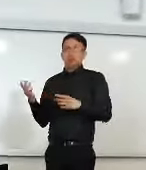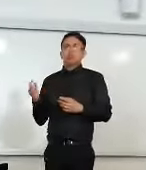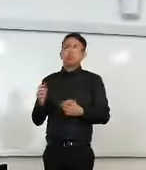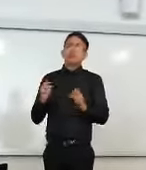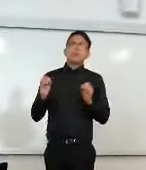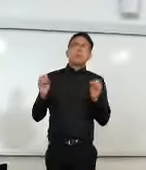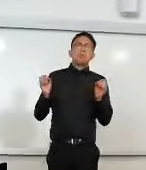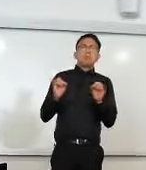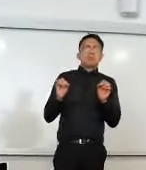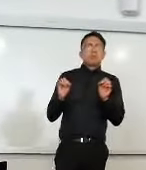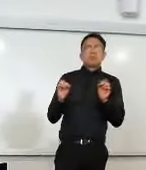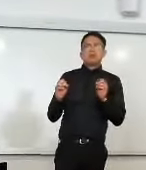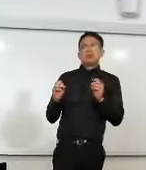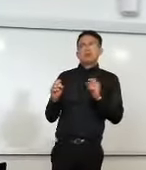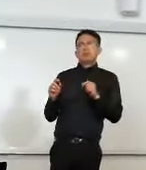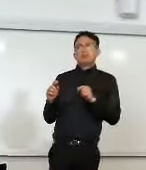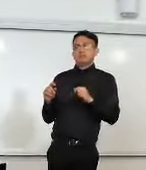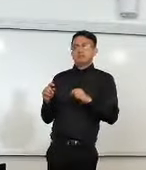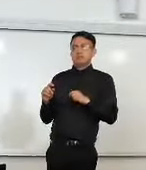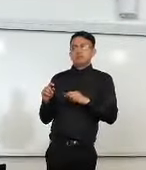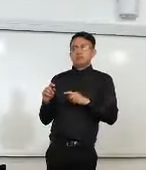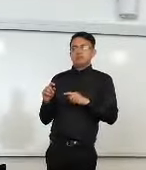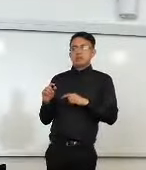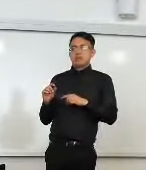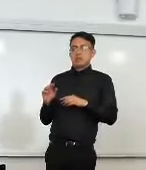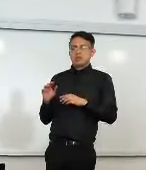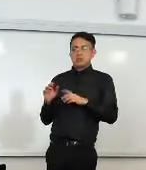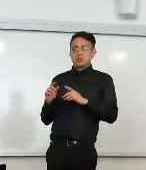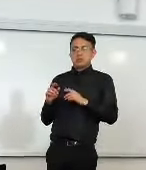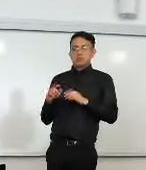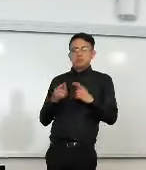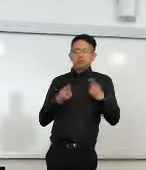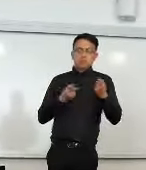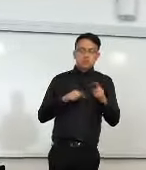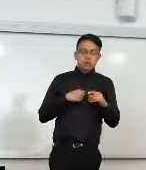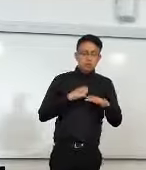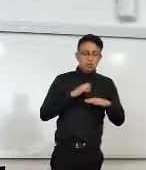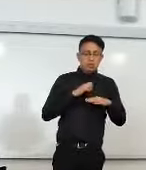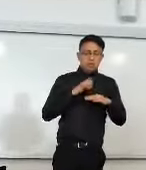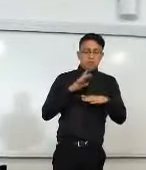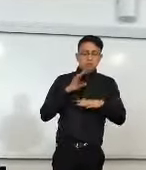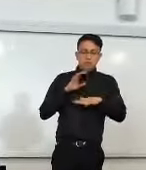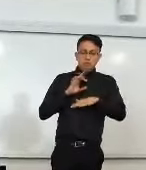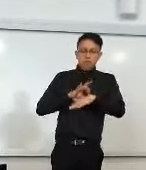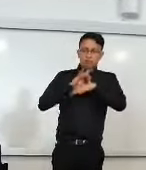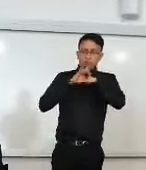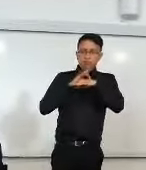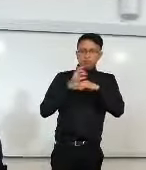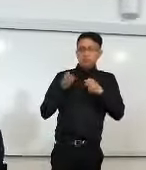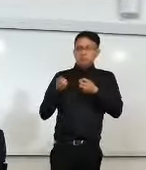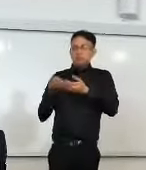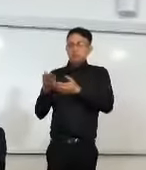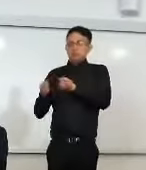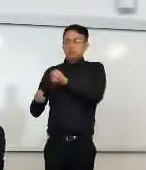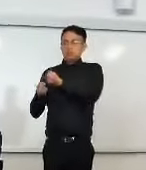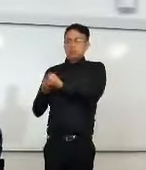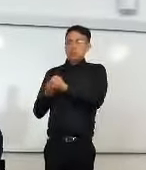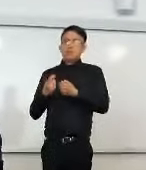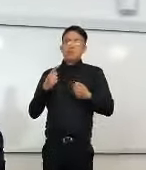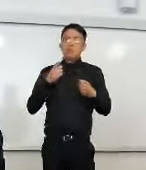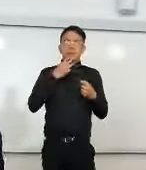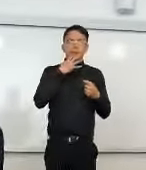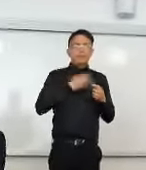incluso en un tercer nivel, en un tercer momento, por el mismo prestador de servicios de salud. Una de las discusiones que se dan y nos decían, hay